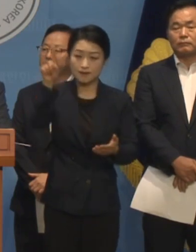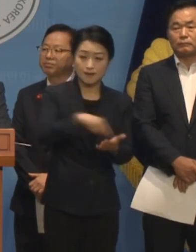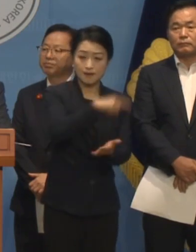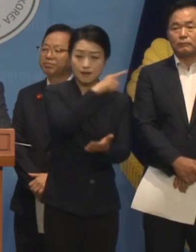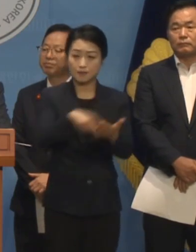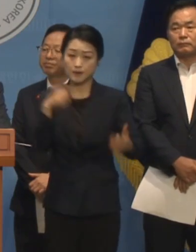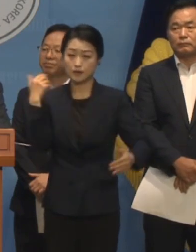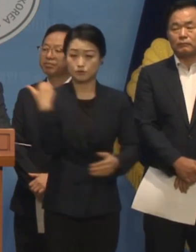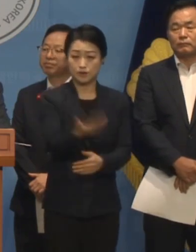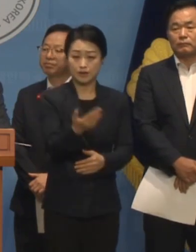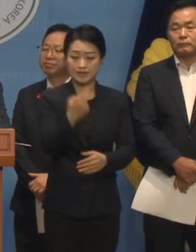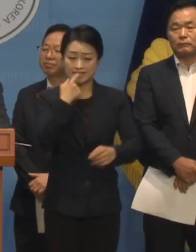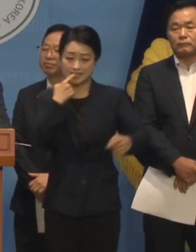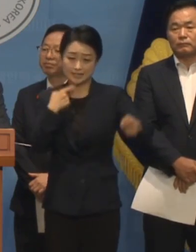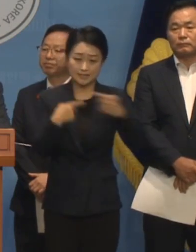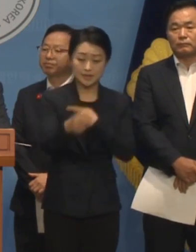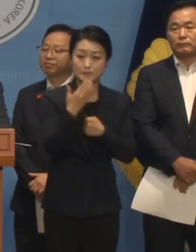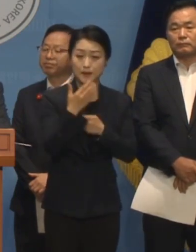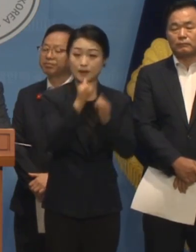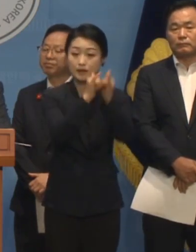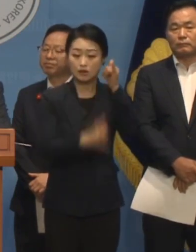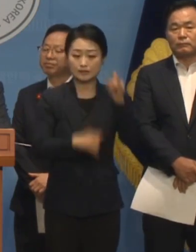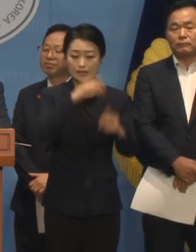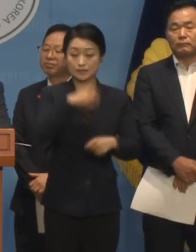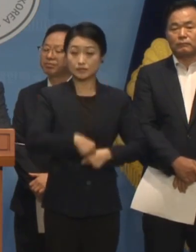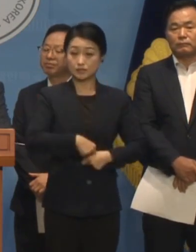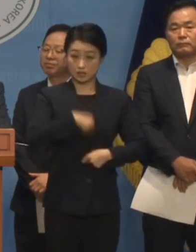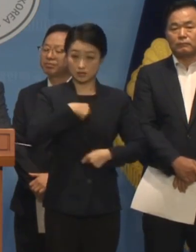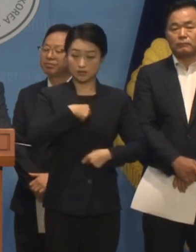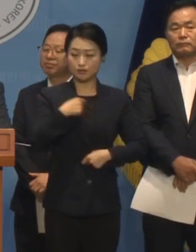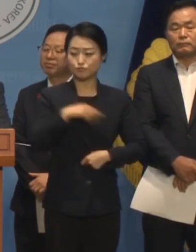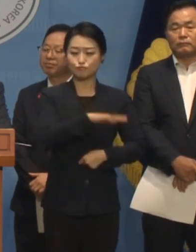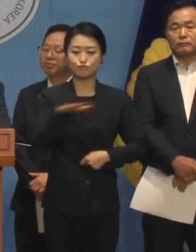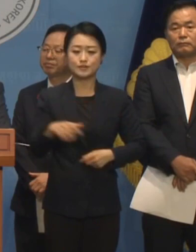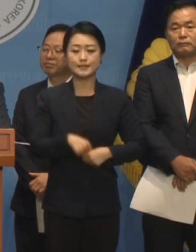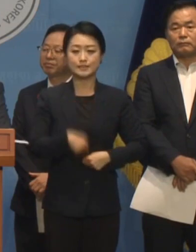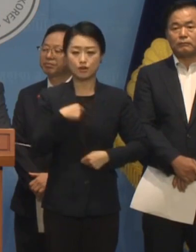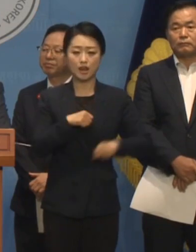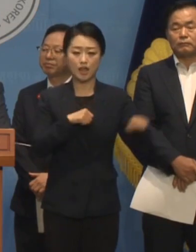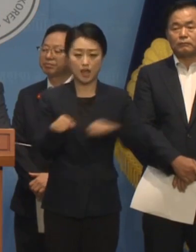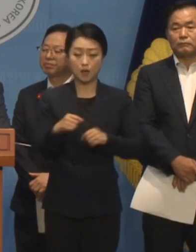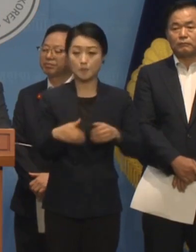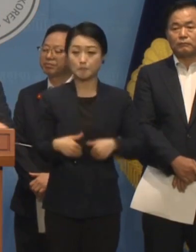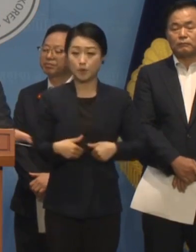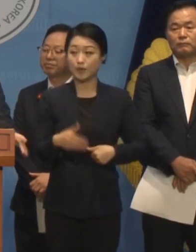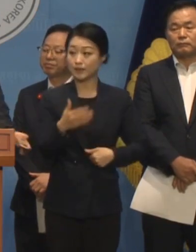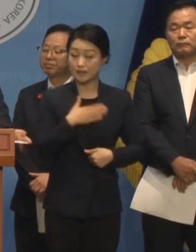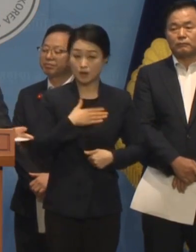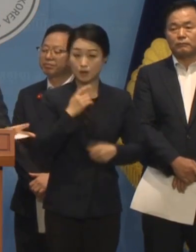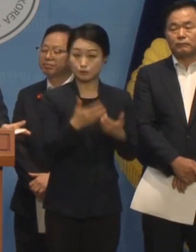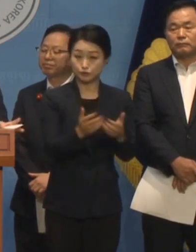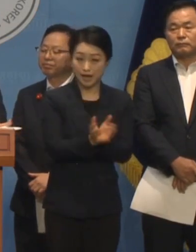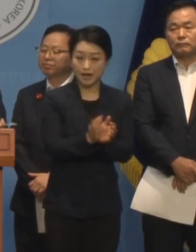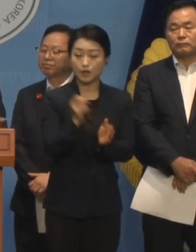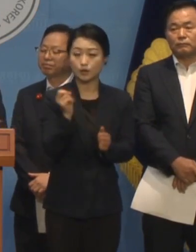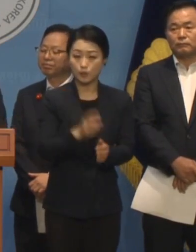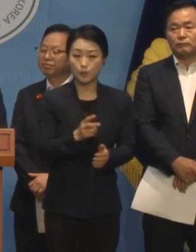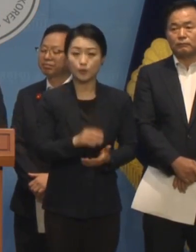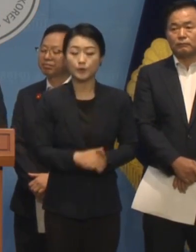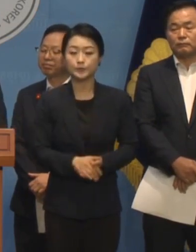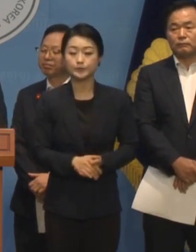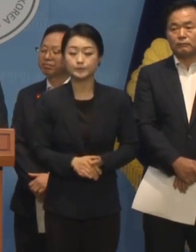돌려줄 것입니다. 정의로운 역사를 만드는 것은 정의로운 사람들의 정의로운 행동입니다. 저와 민주당